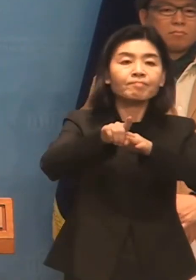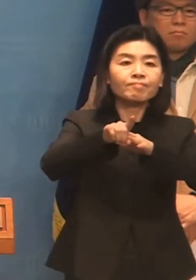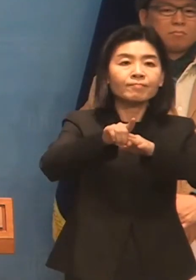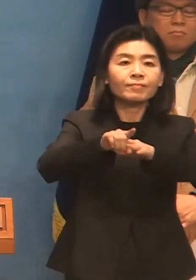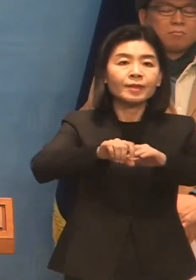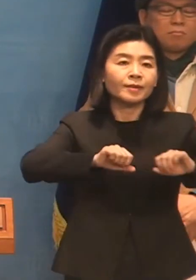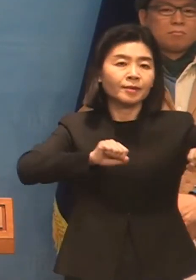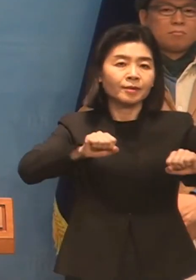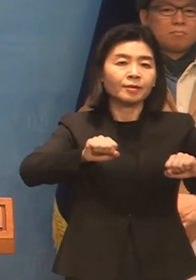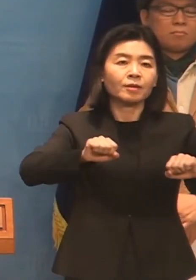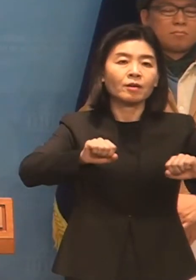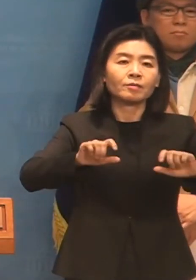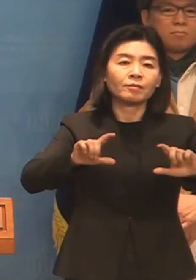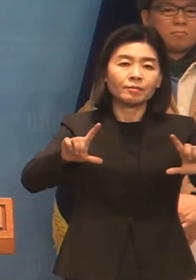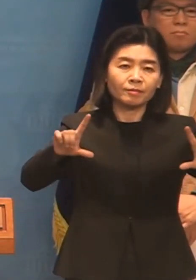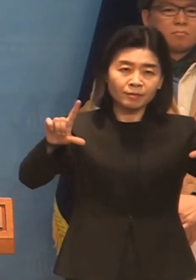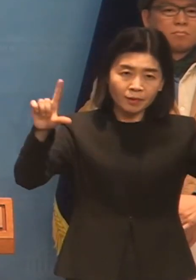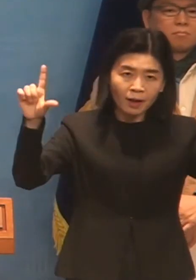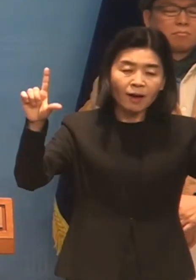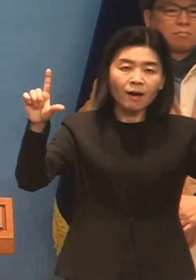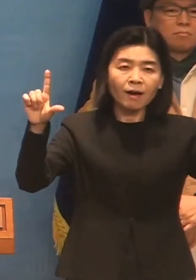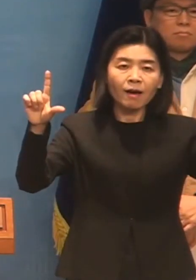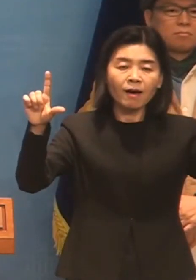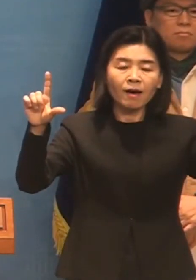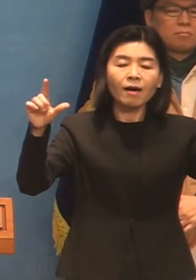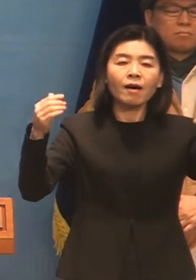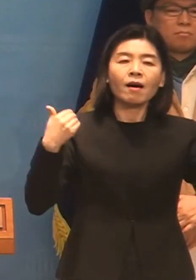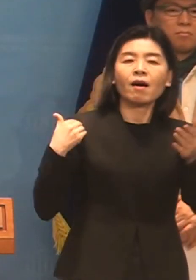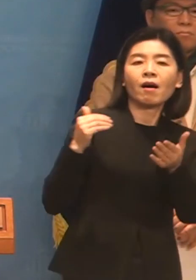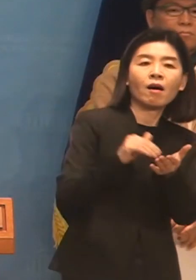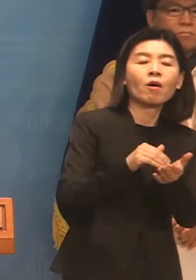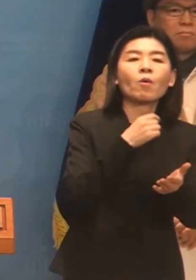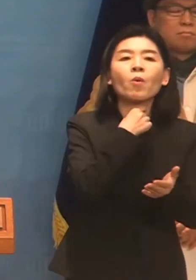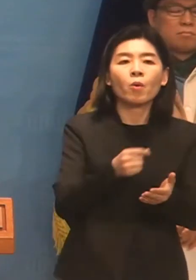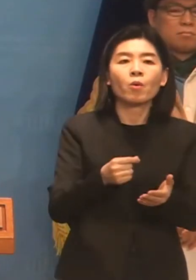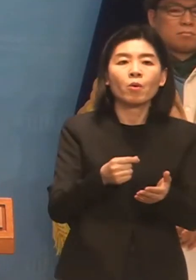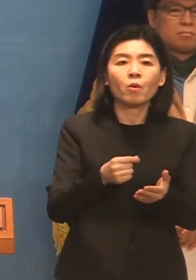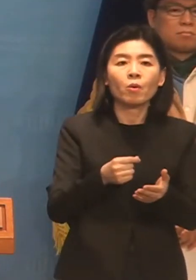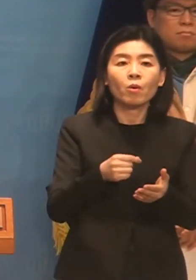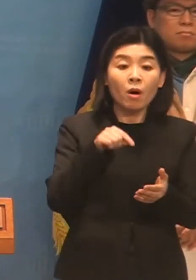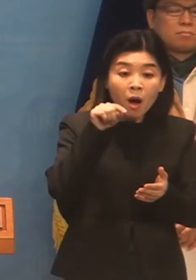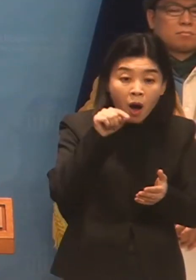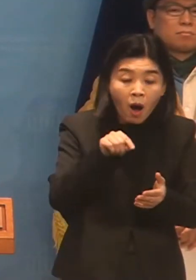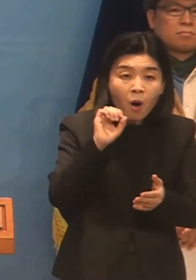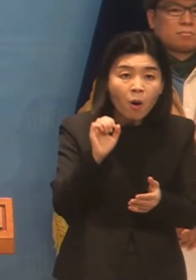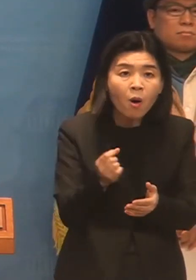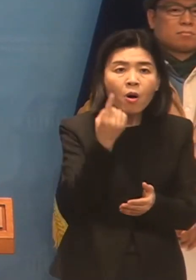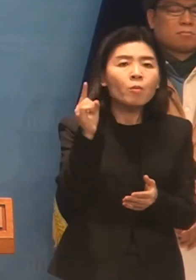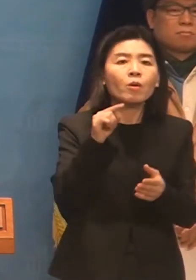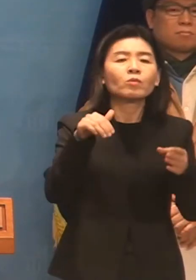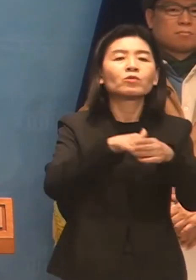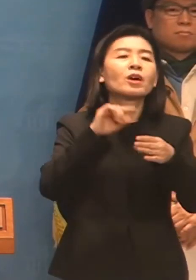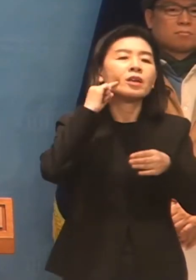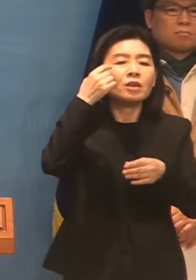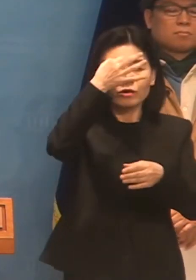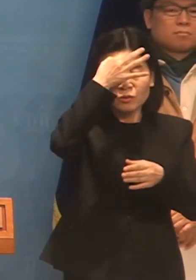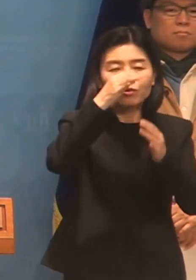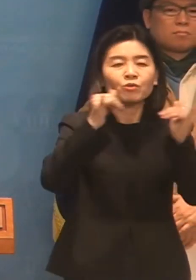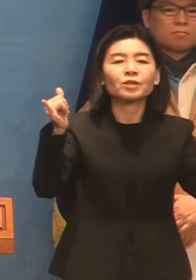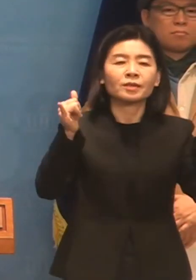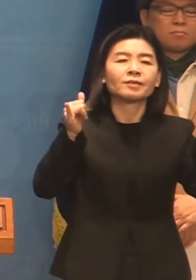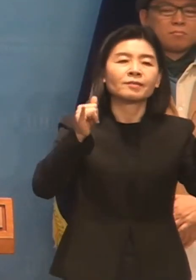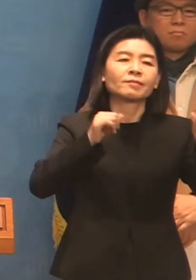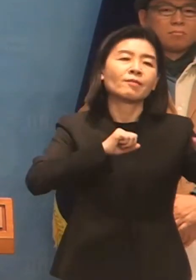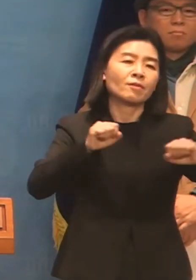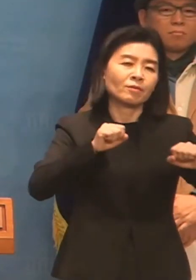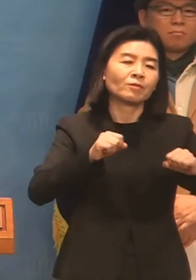선도국으로서의 위상을 되찾고자 합니다. 문화예술인 없이는 그 어떠한 우리 문화의 강국